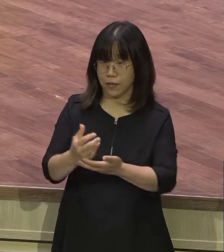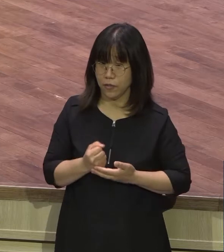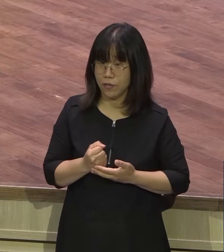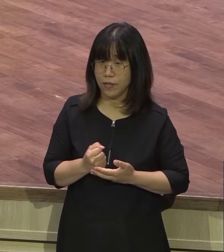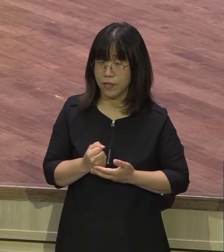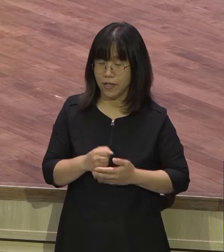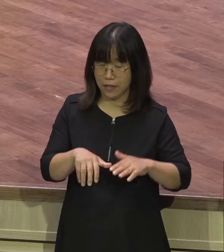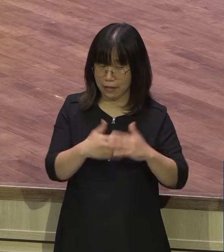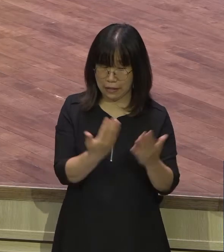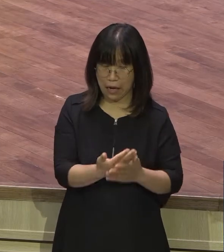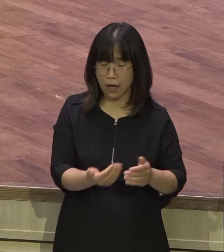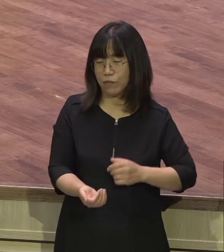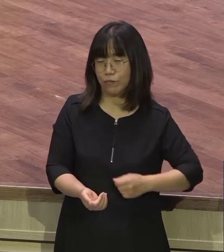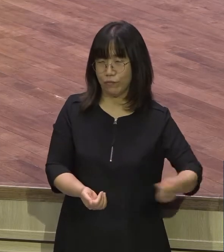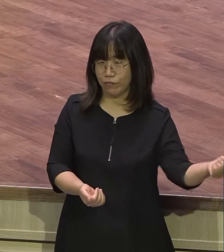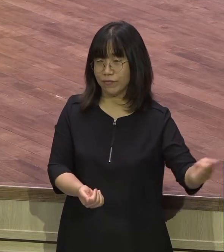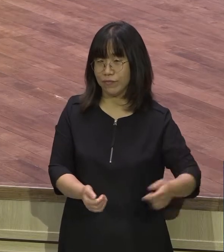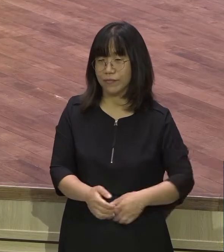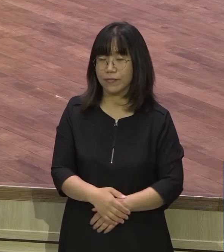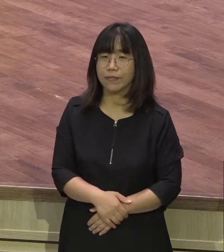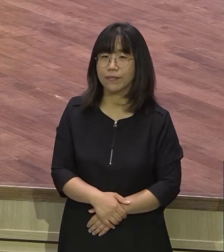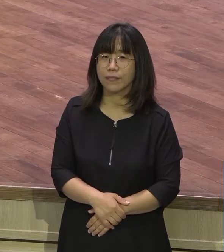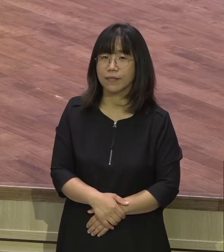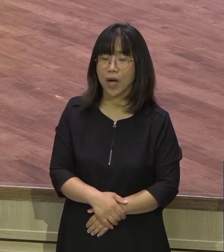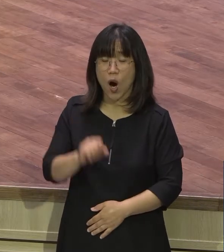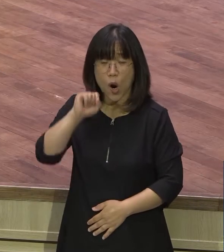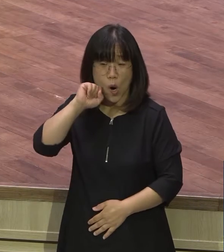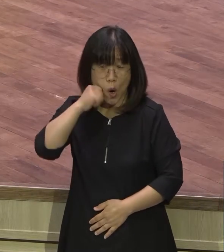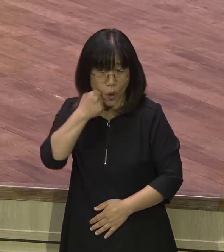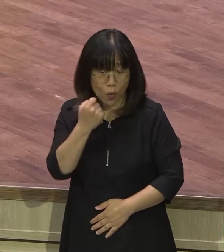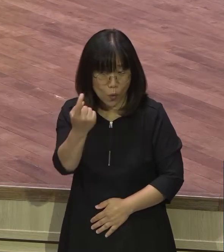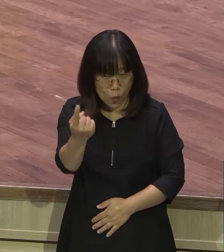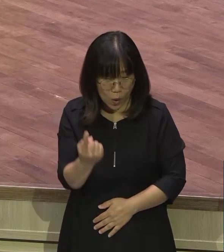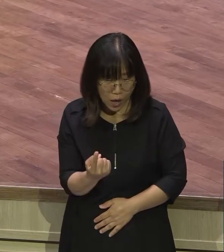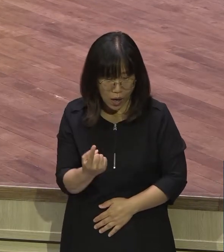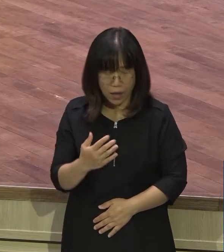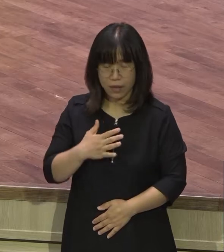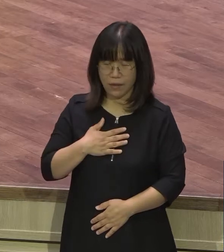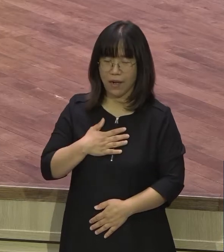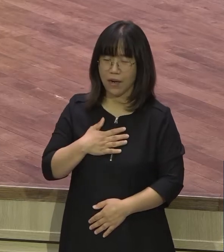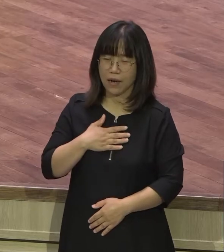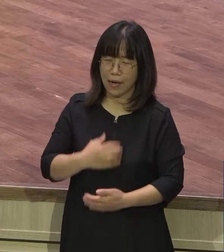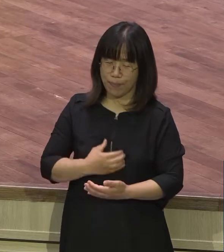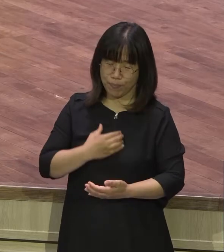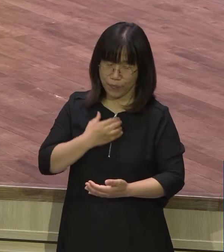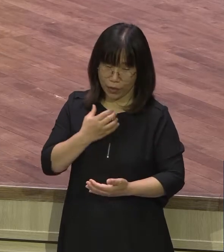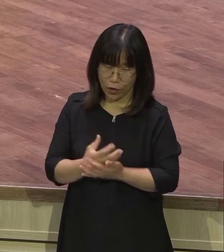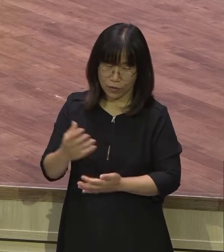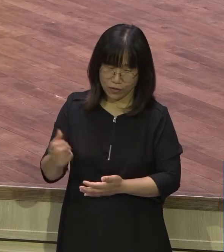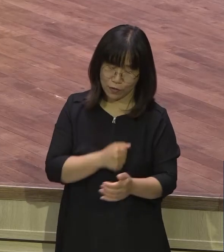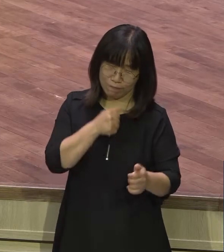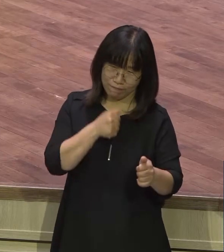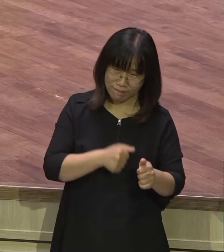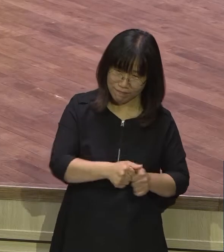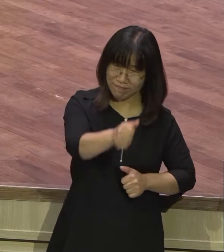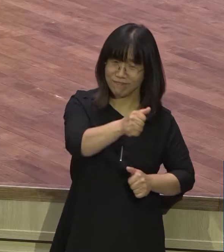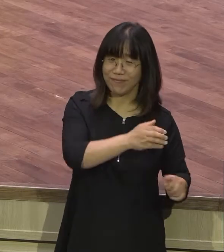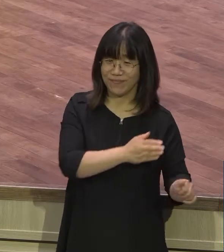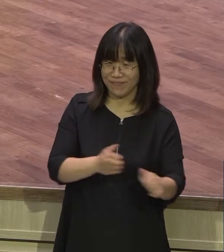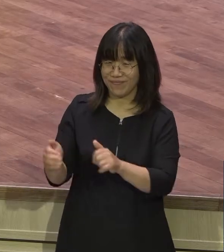그러니까 여러분 어른이 올 때마다 가장 구원의 감격이 회복되길 바랍니다